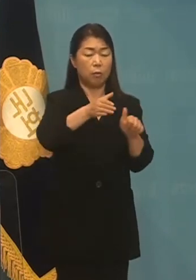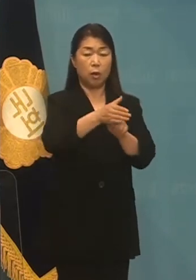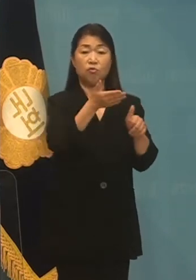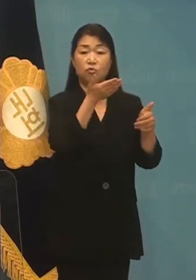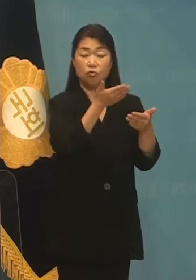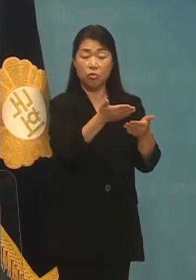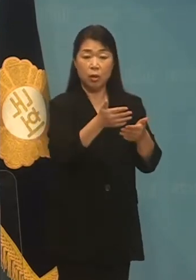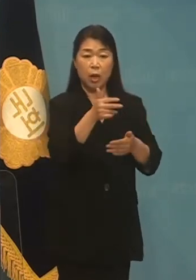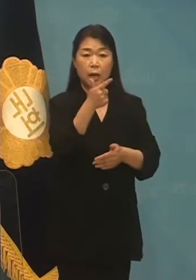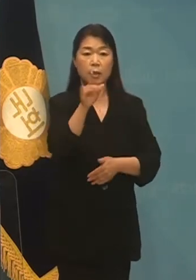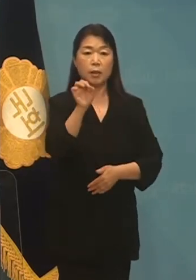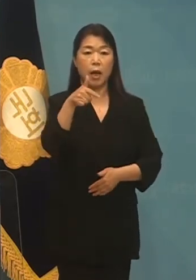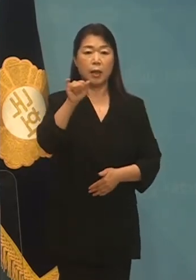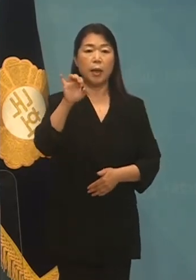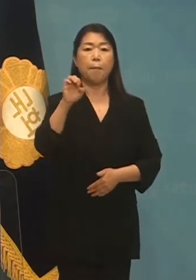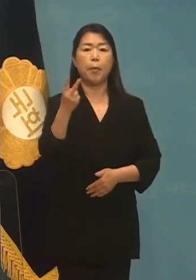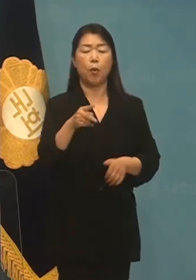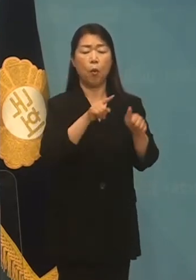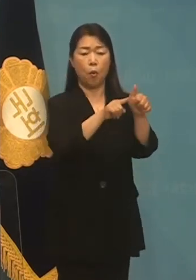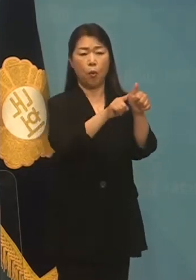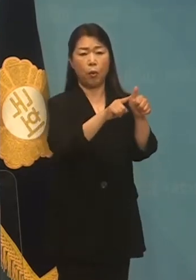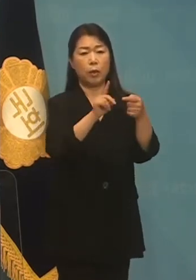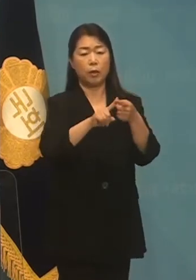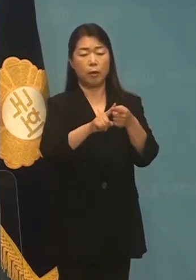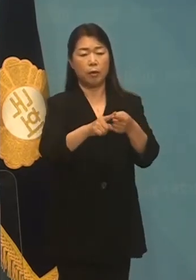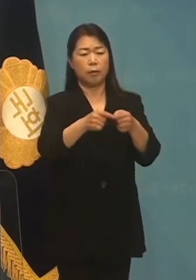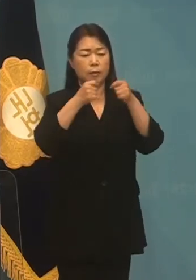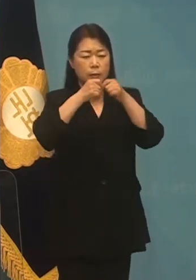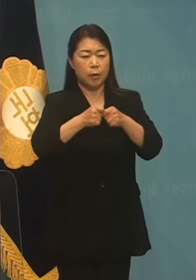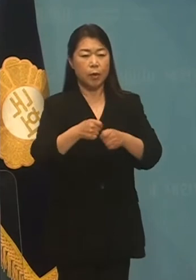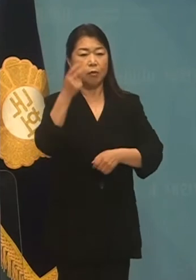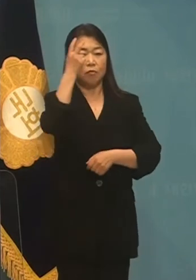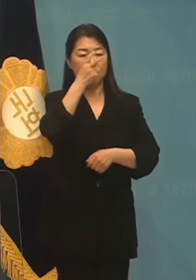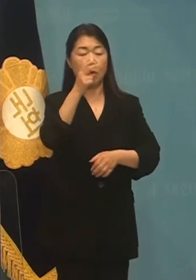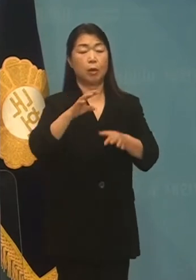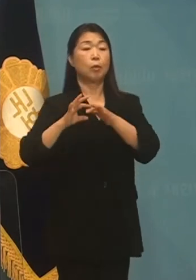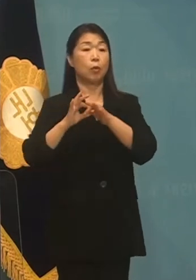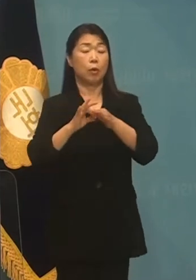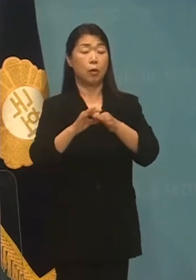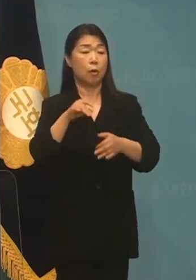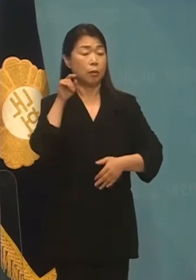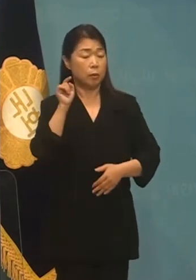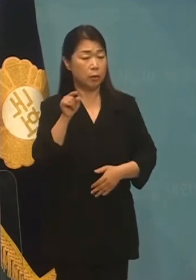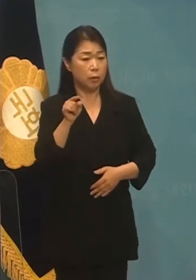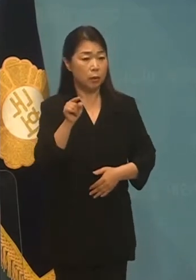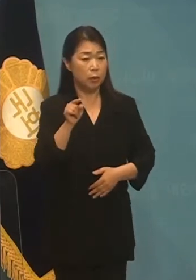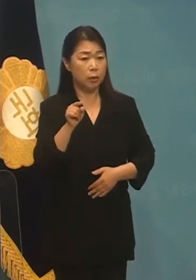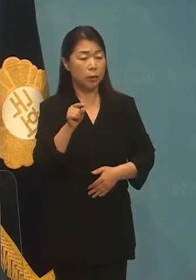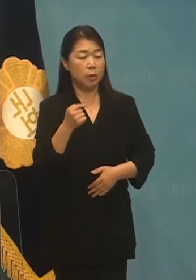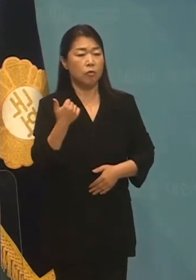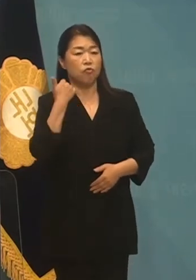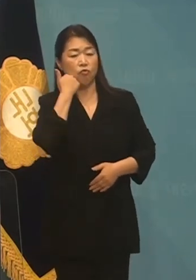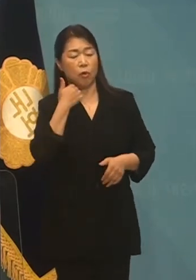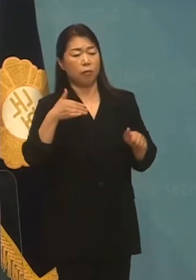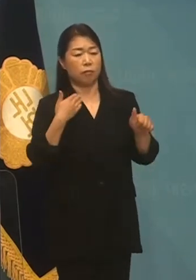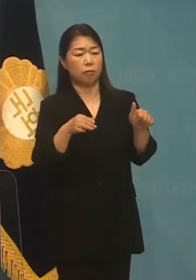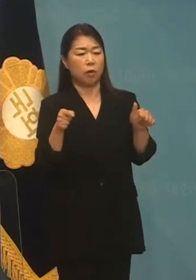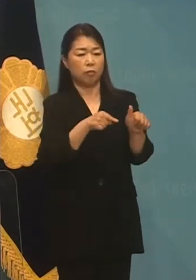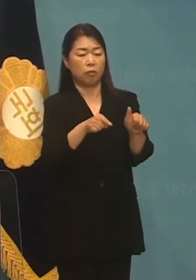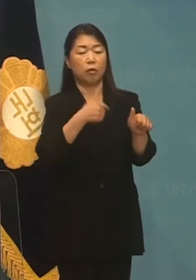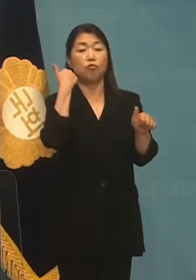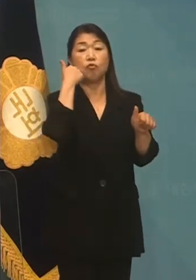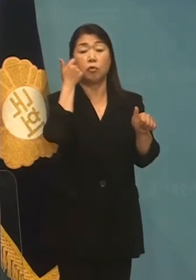제기한 장기표 후보에 대한 철저한 수사를 통해 그 배우의